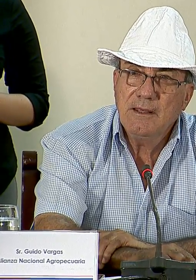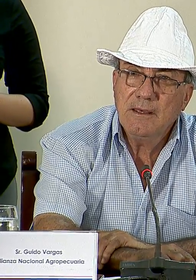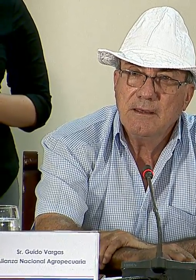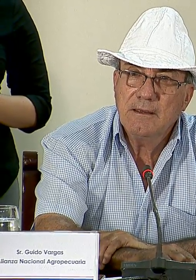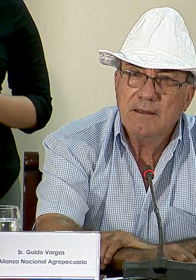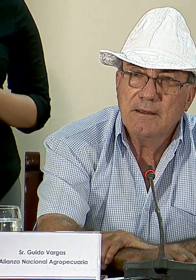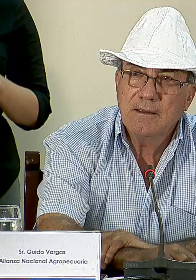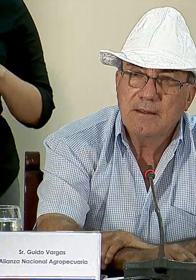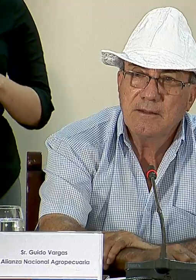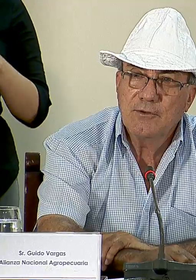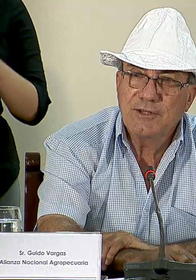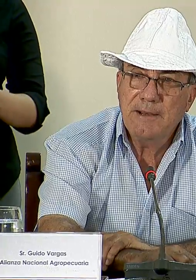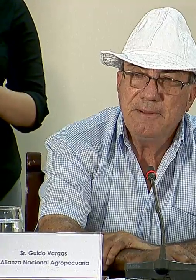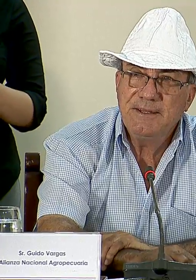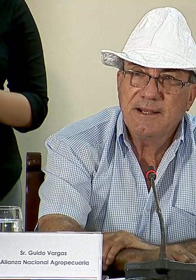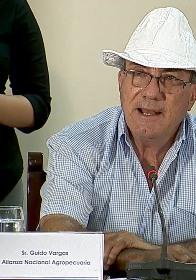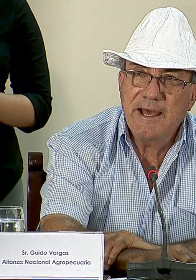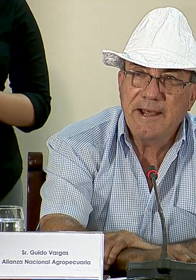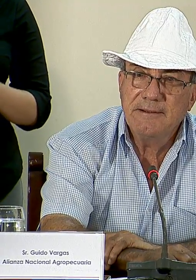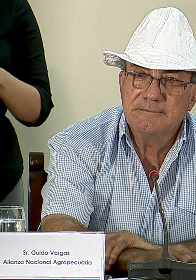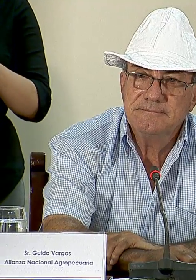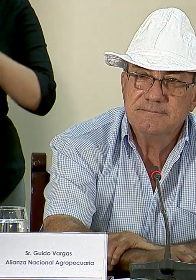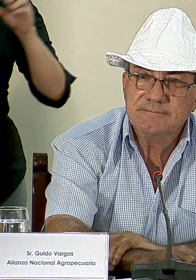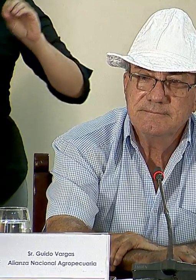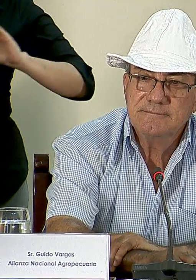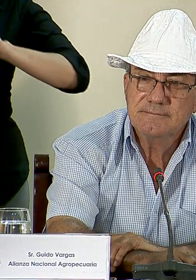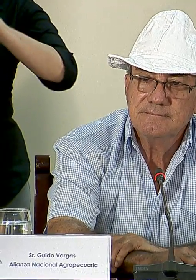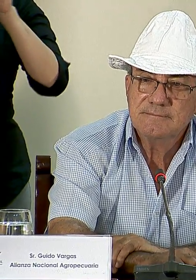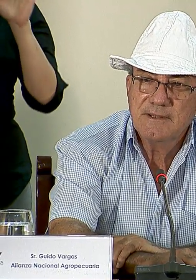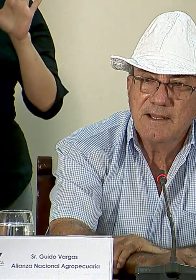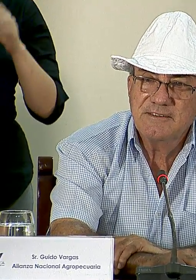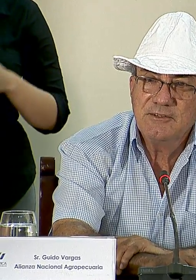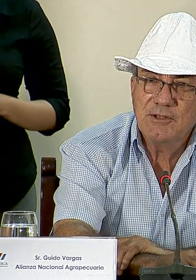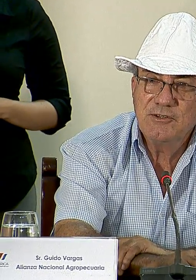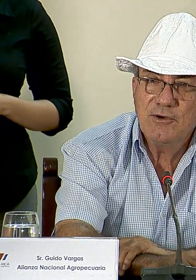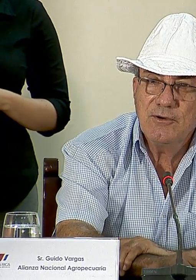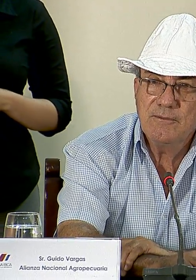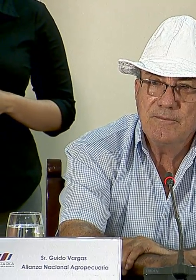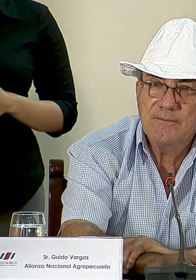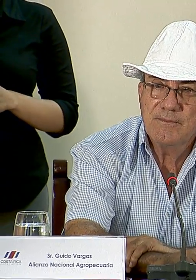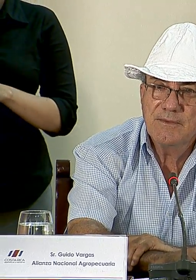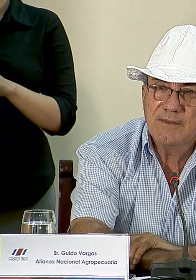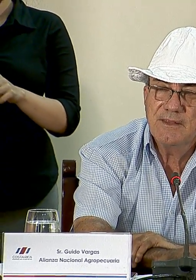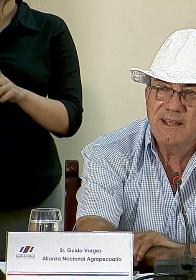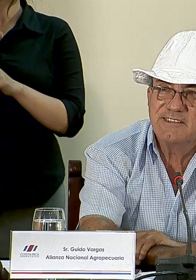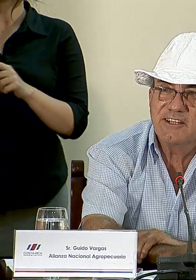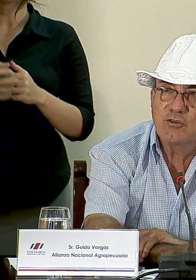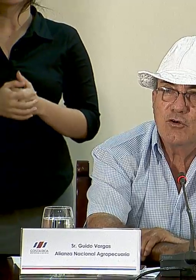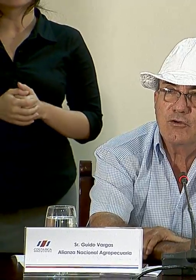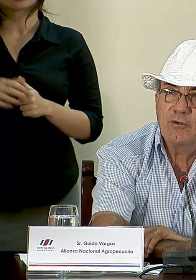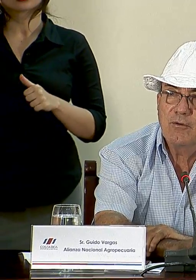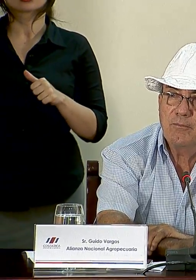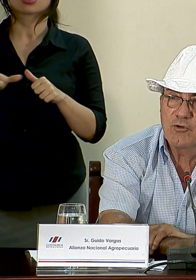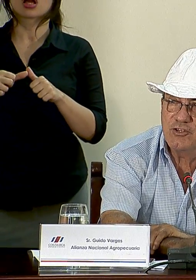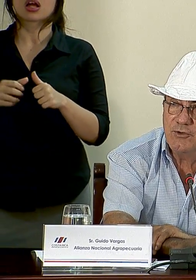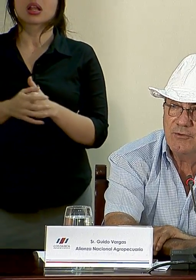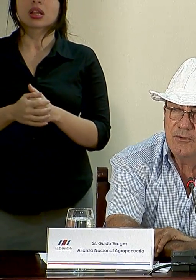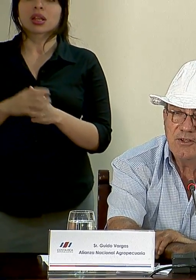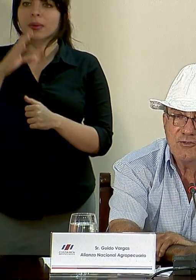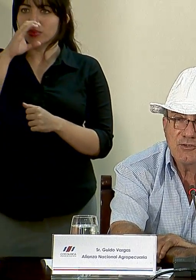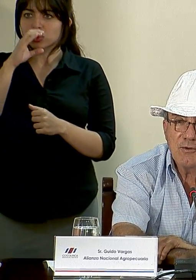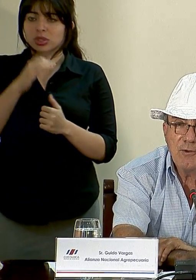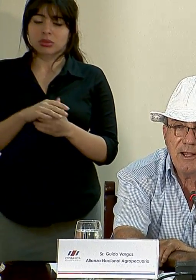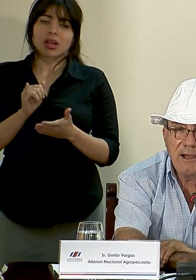que quede totalmente clara la situación del sector